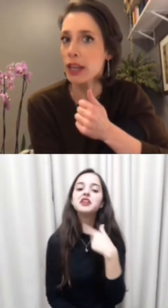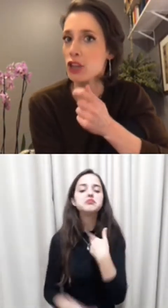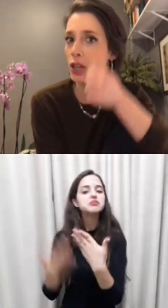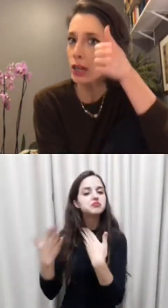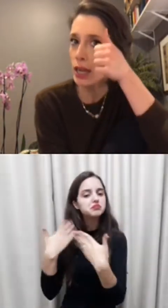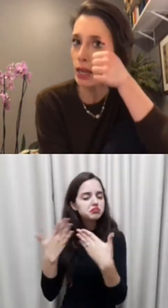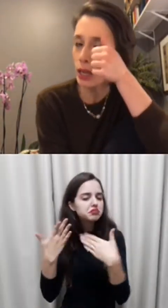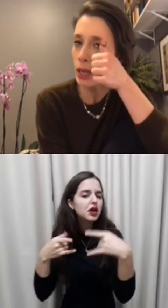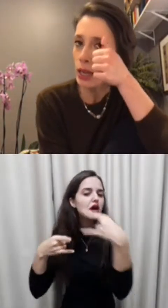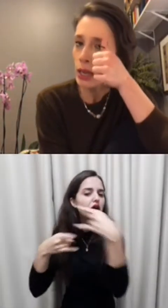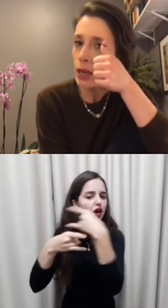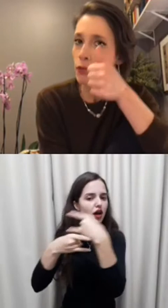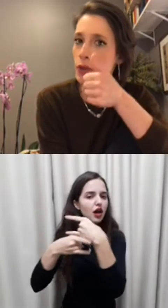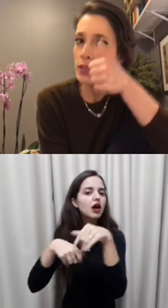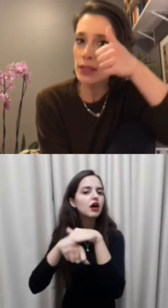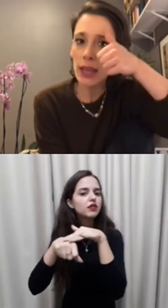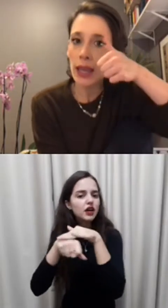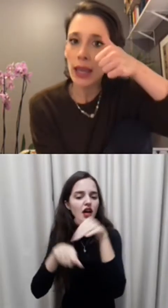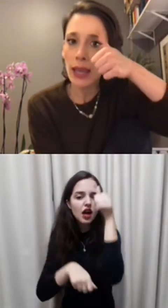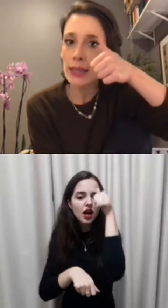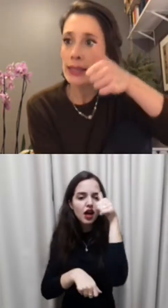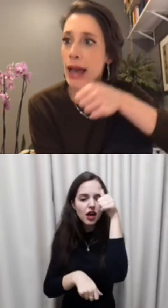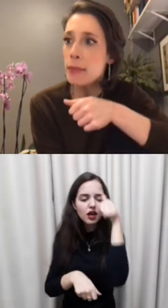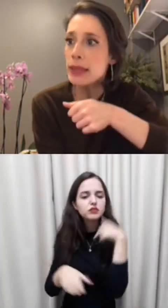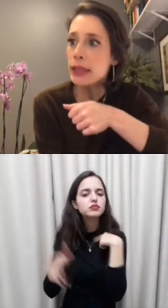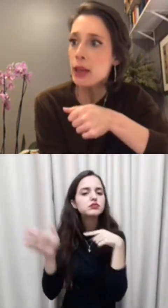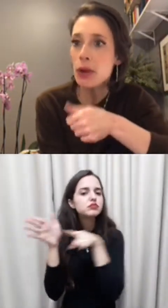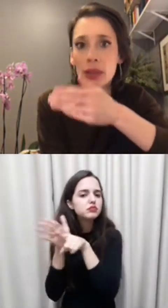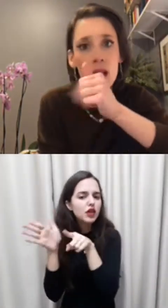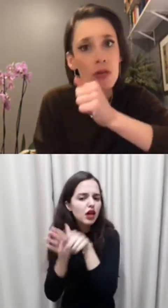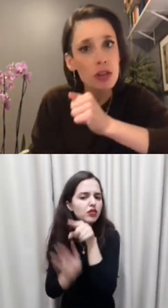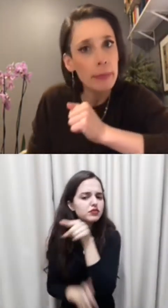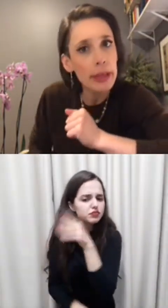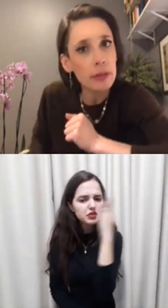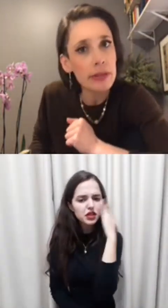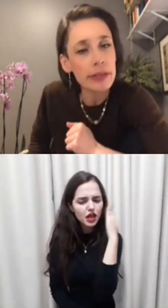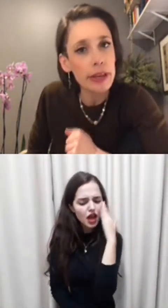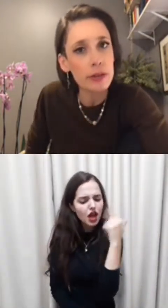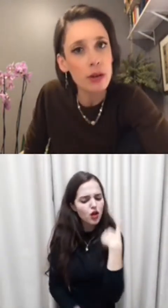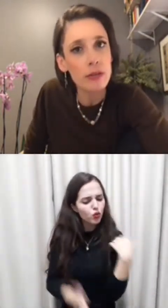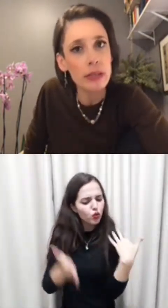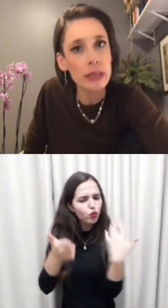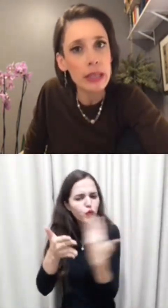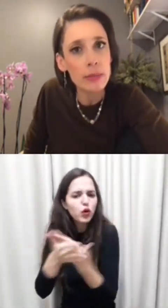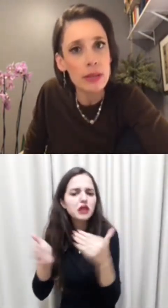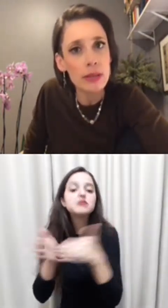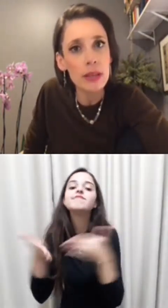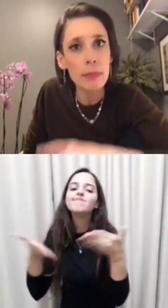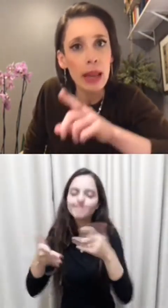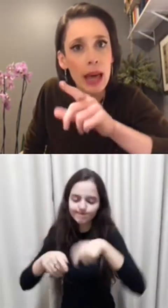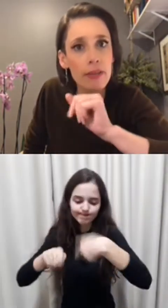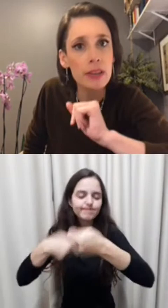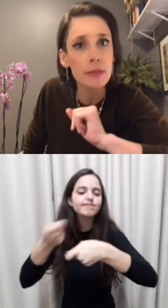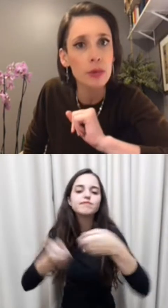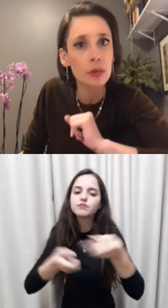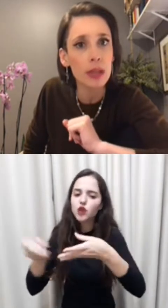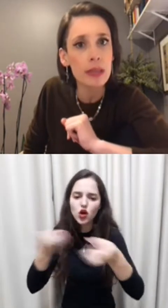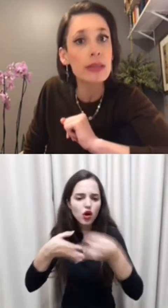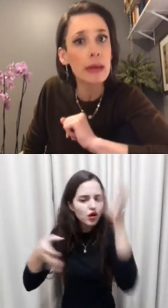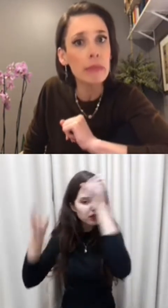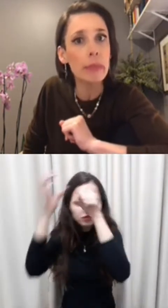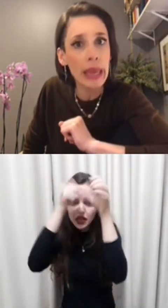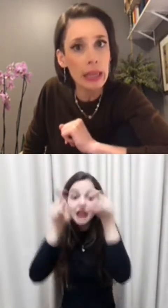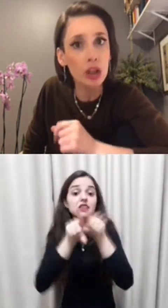falei, Gerlan, você sabe que eu até hoje aprendo sinais novos em Libras e palavras em